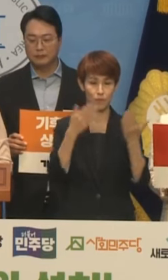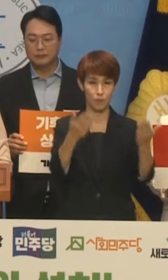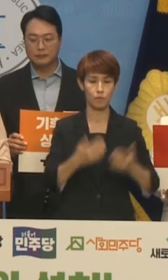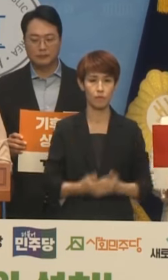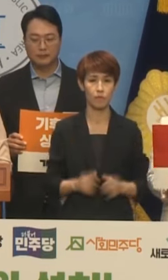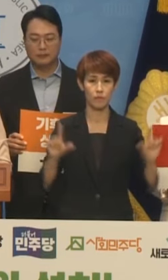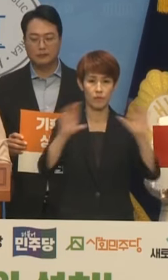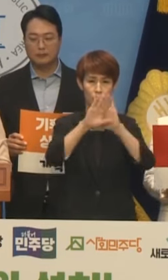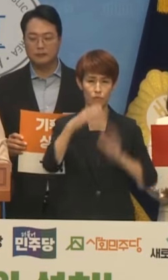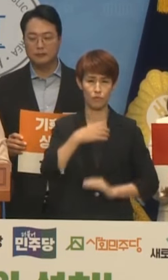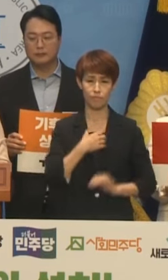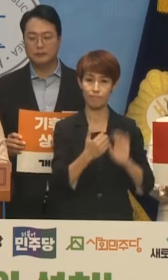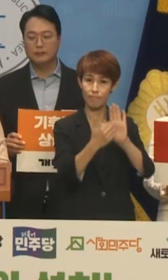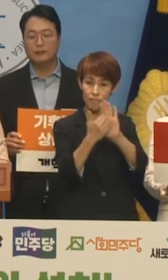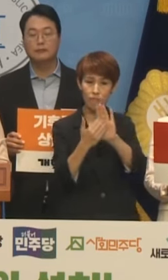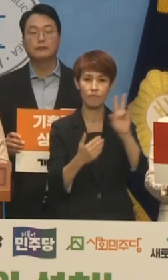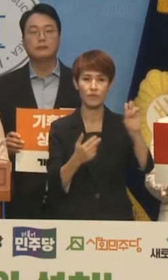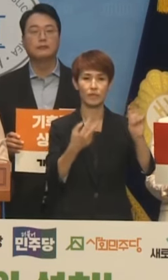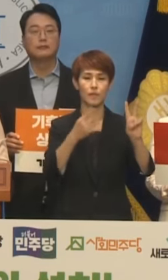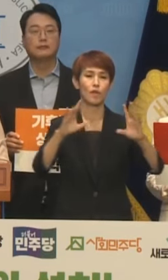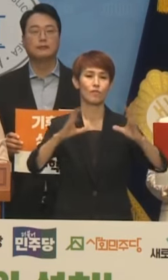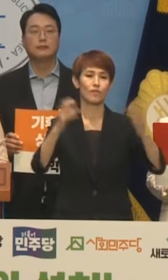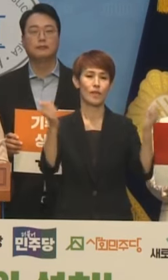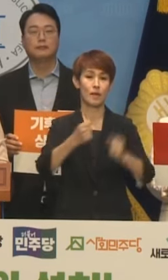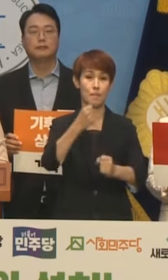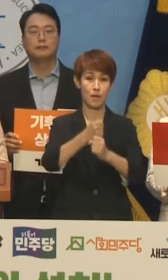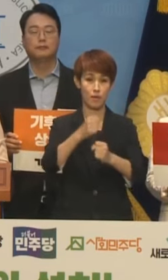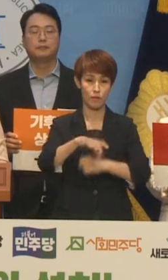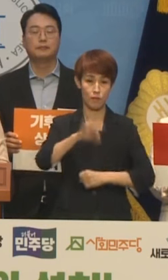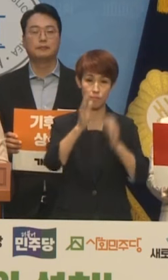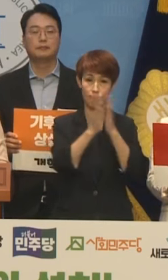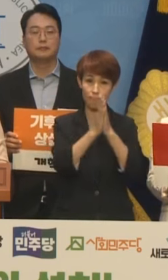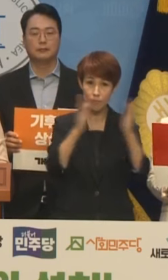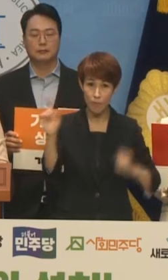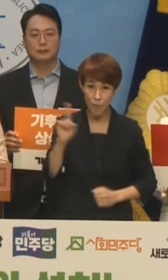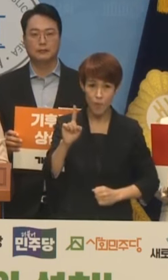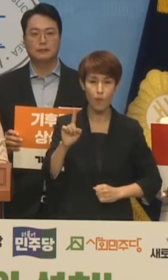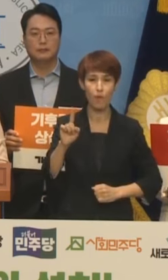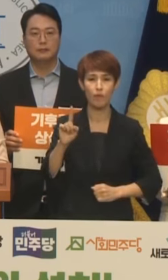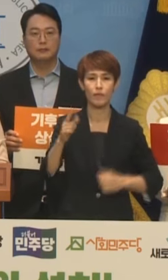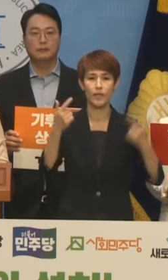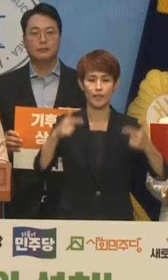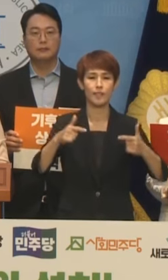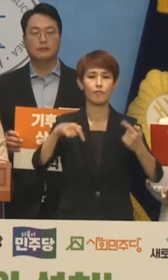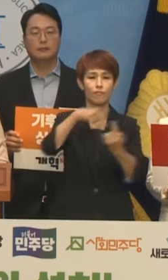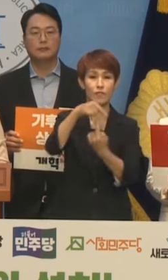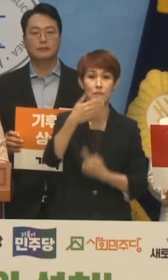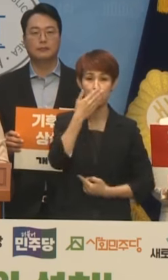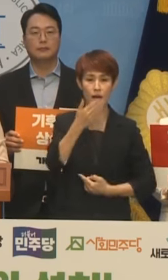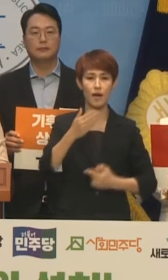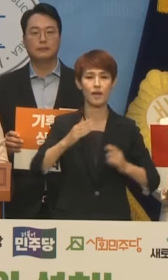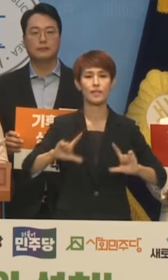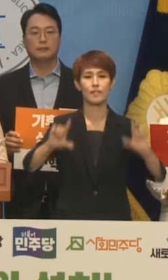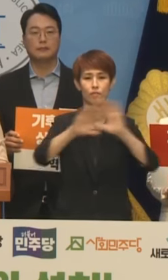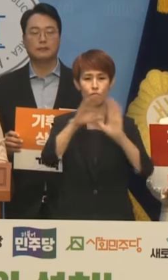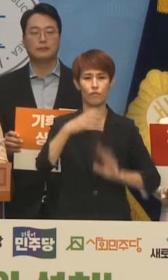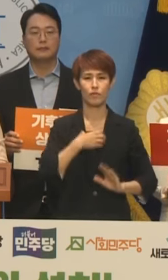기후위기에 대응하는 22대 국회를 만들기 위한 첫걸음으로 상설 기후위기 특별위원회의